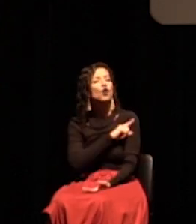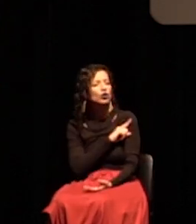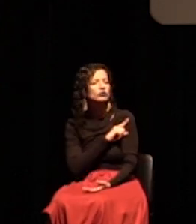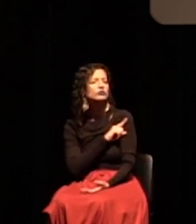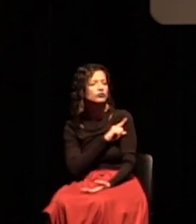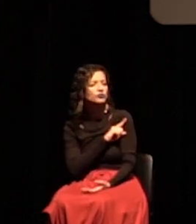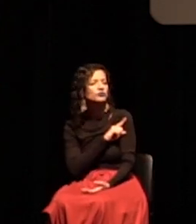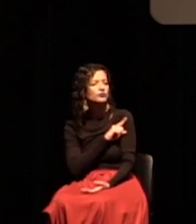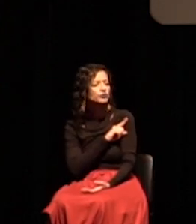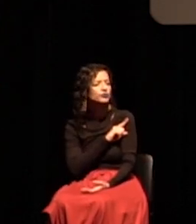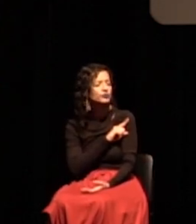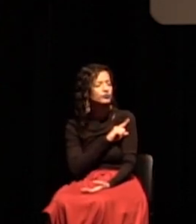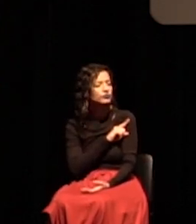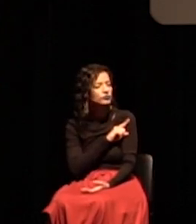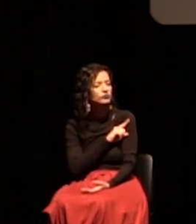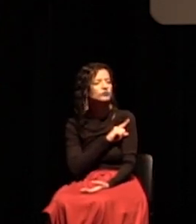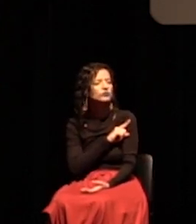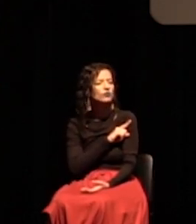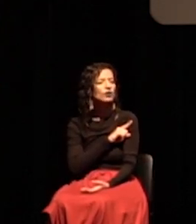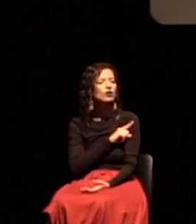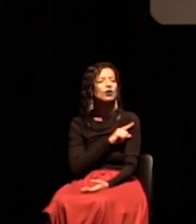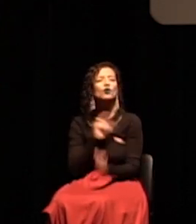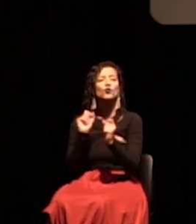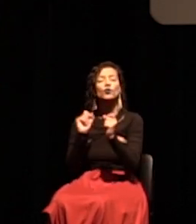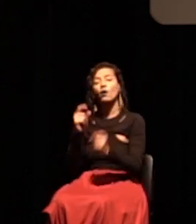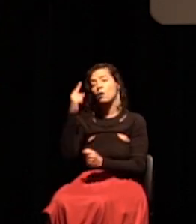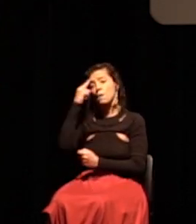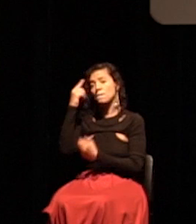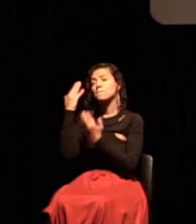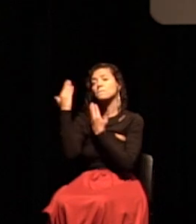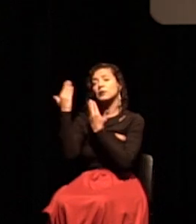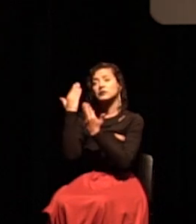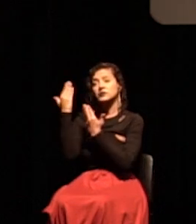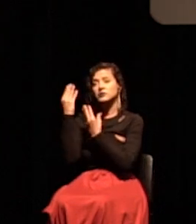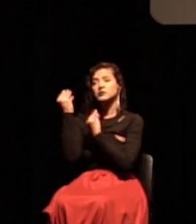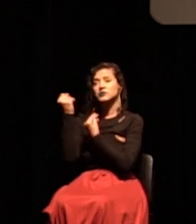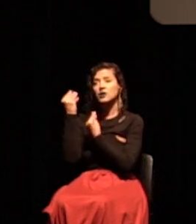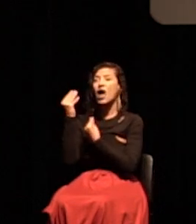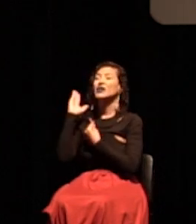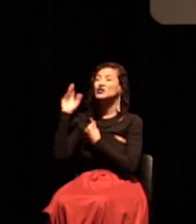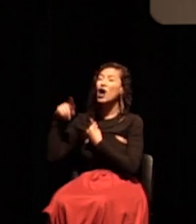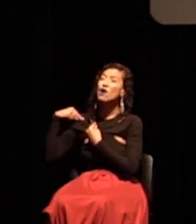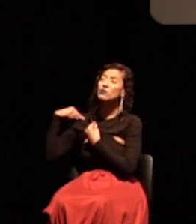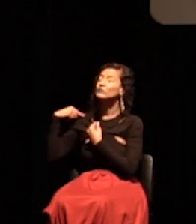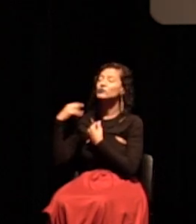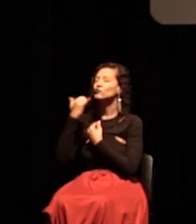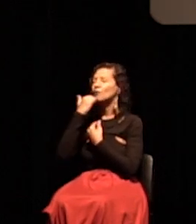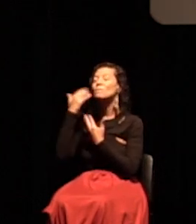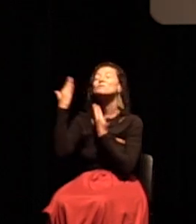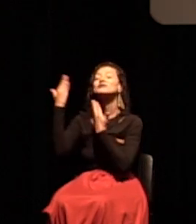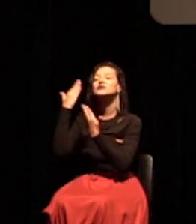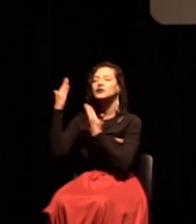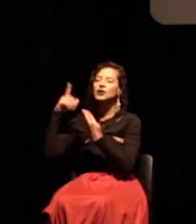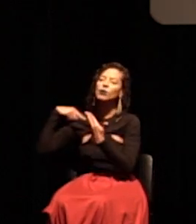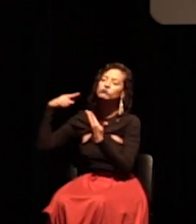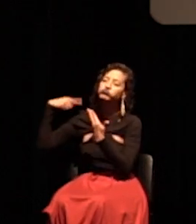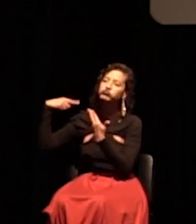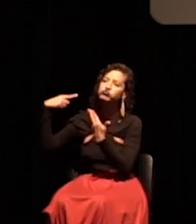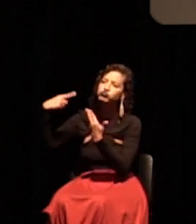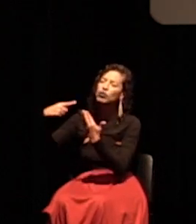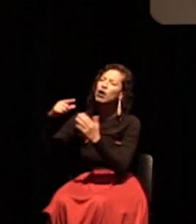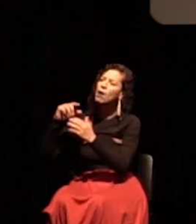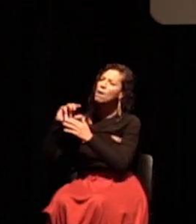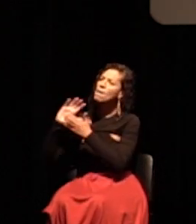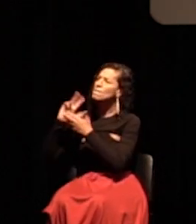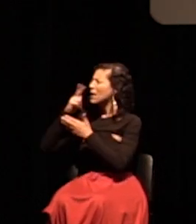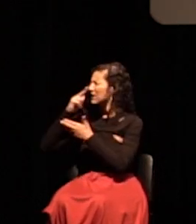vamos derrubando as barreiras psíquicas que já acumulamos durante séculos e fazendo